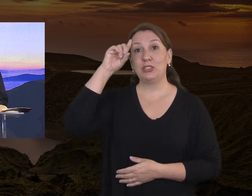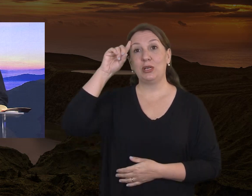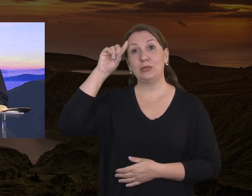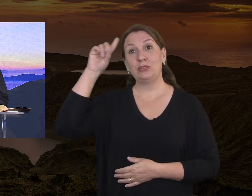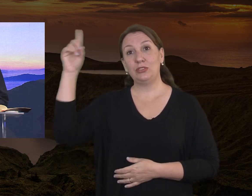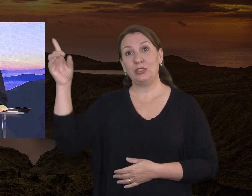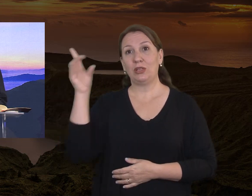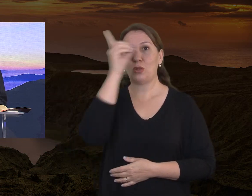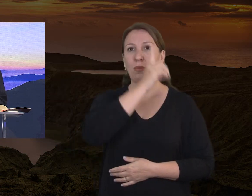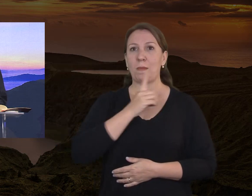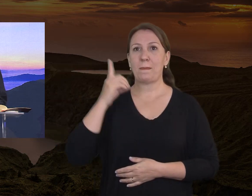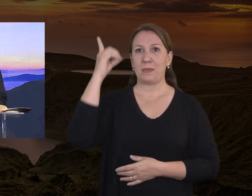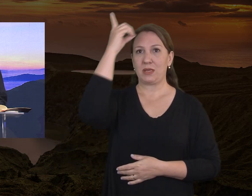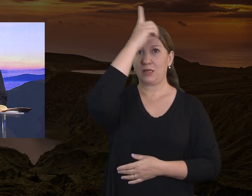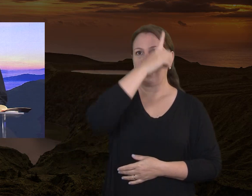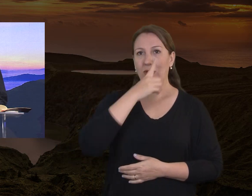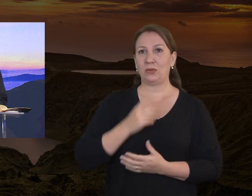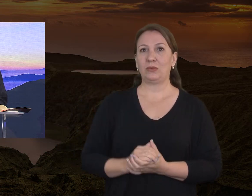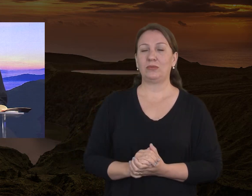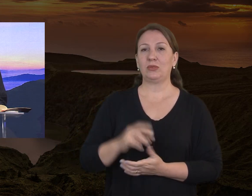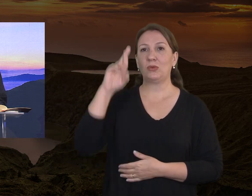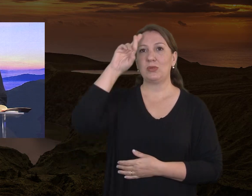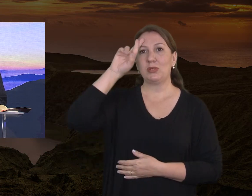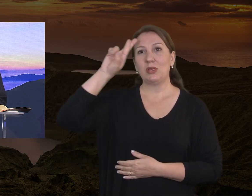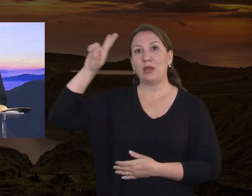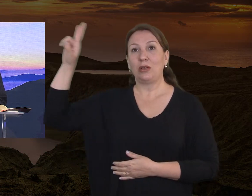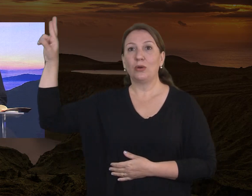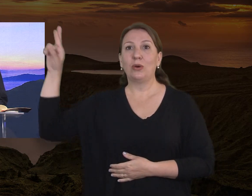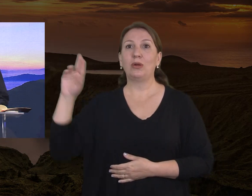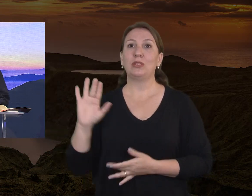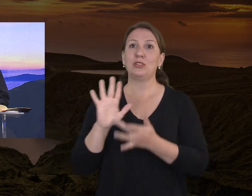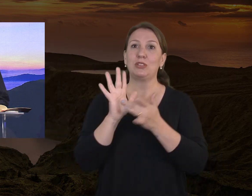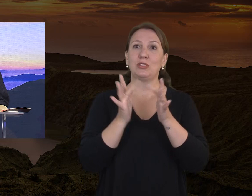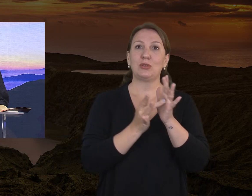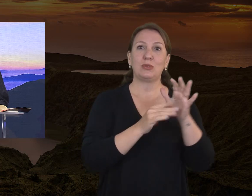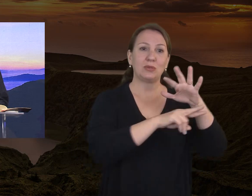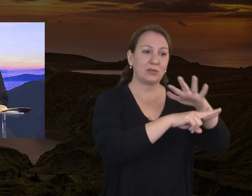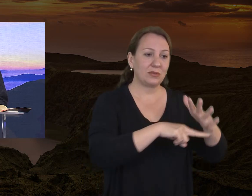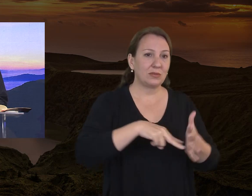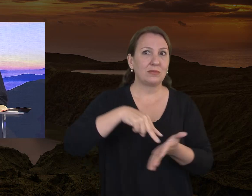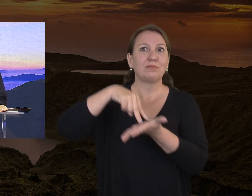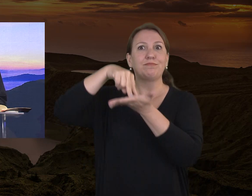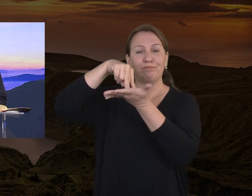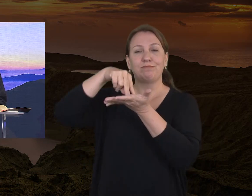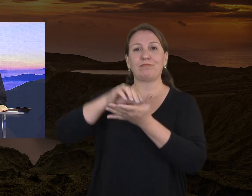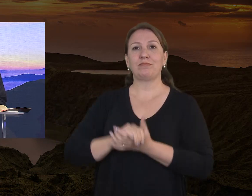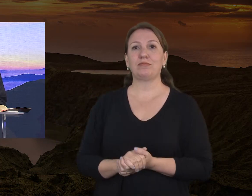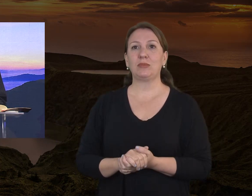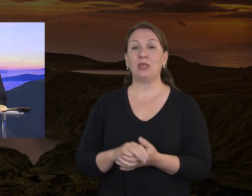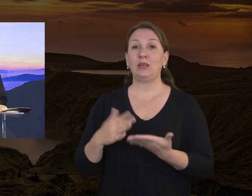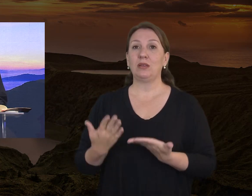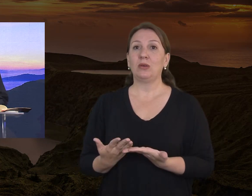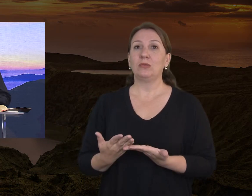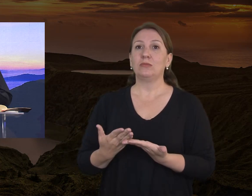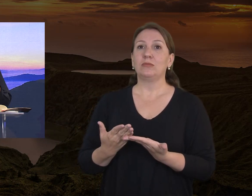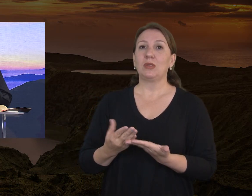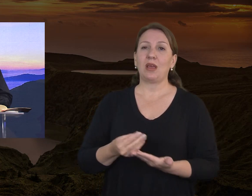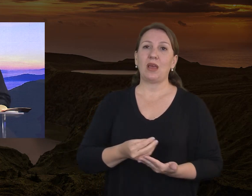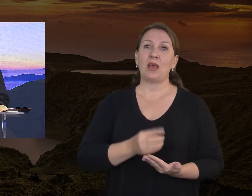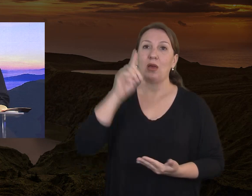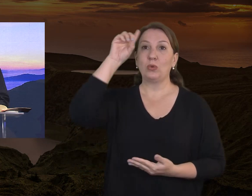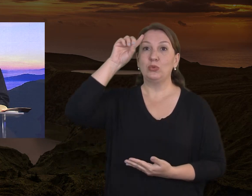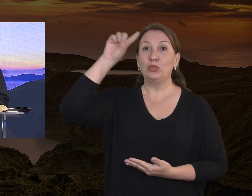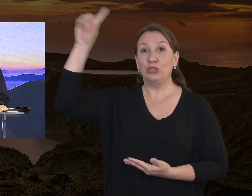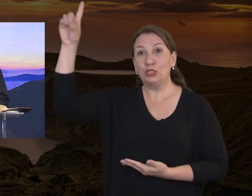Senhor, domingo, o dia que o Senhor ressuscitou dos mortos, e nós consagramos especialmente esse